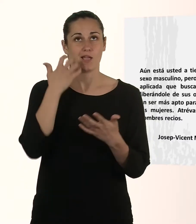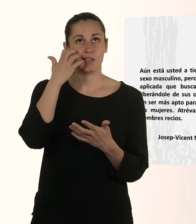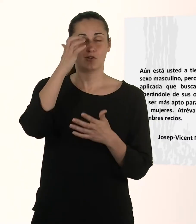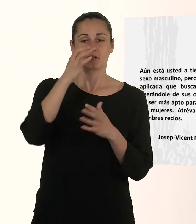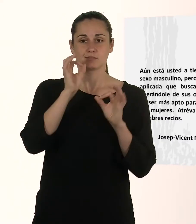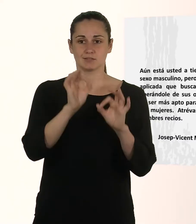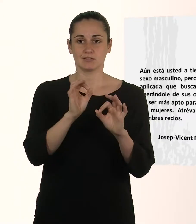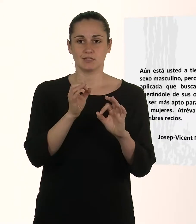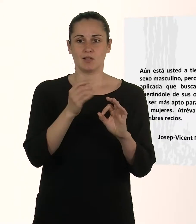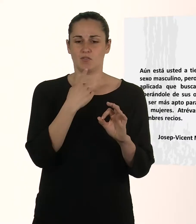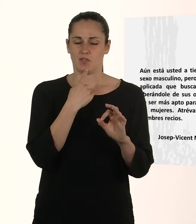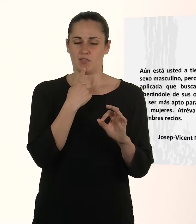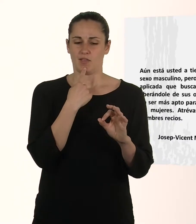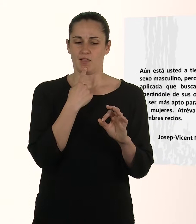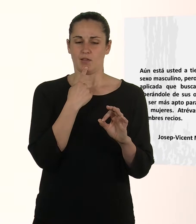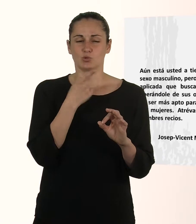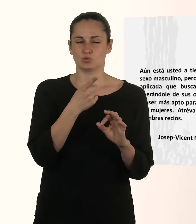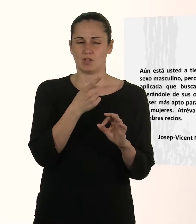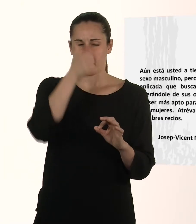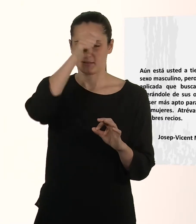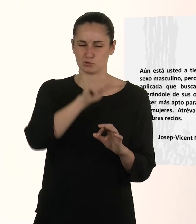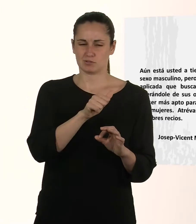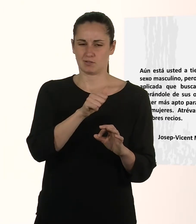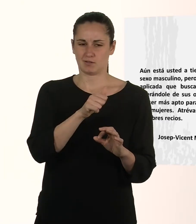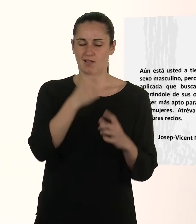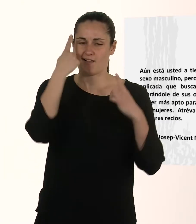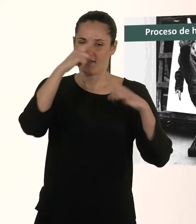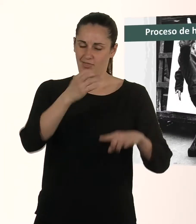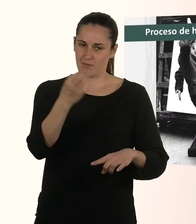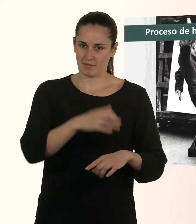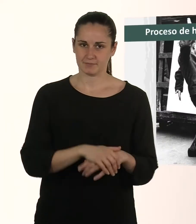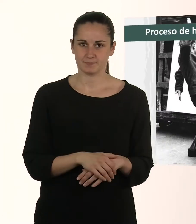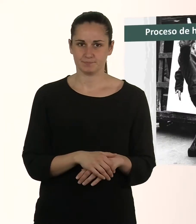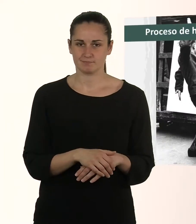desasnémonos, por otro lado dice sé machote, atrévete, ¿vale? Está ahí jugando.